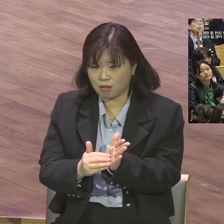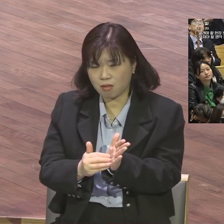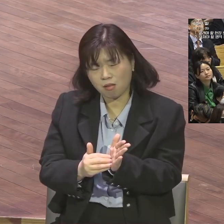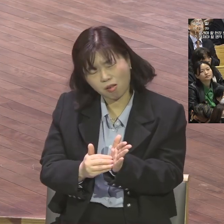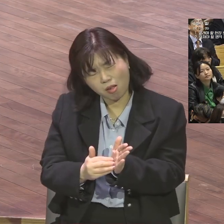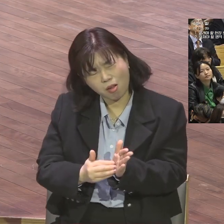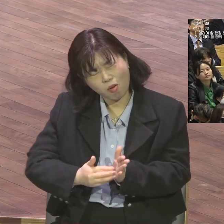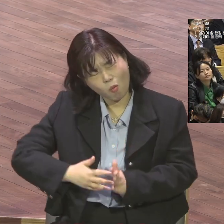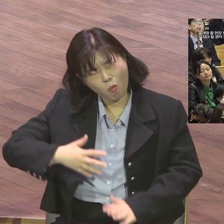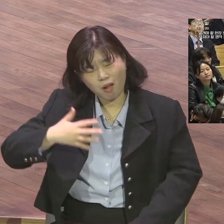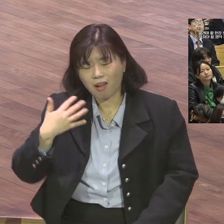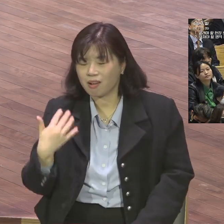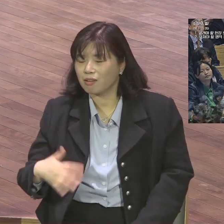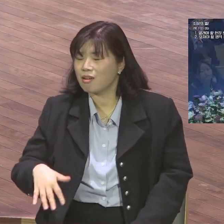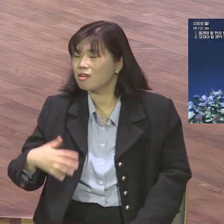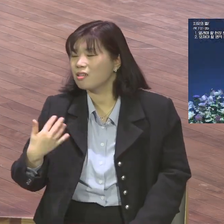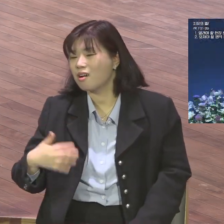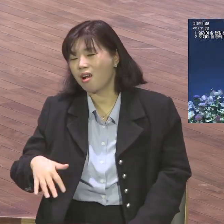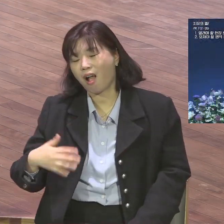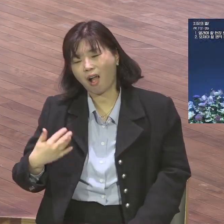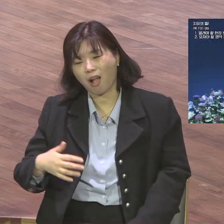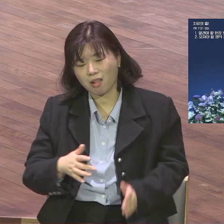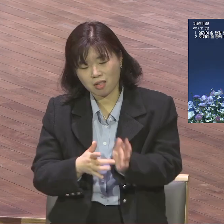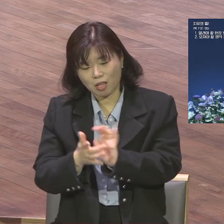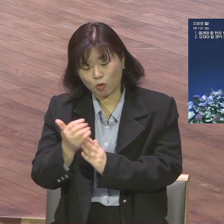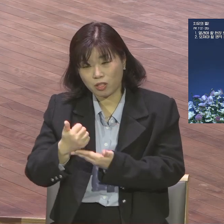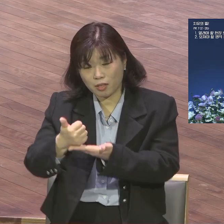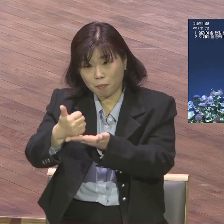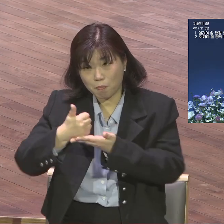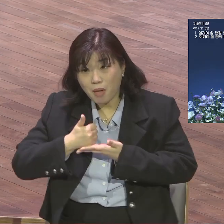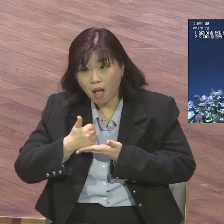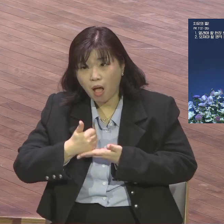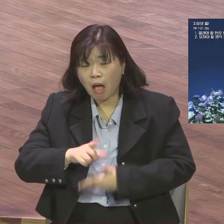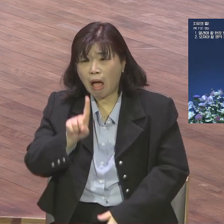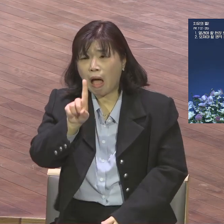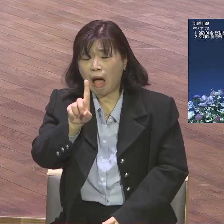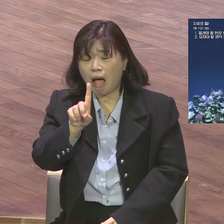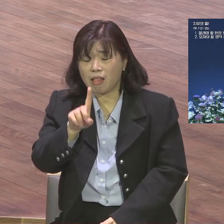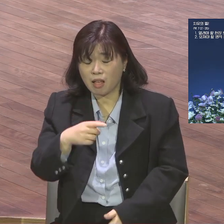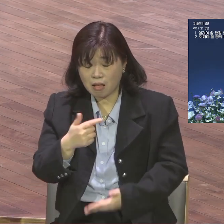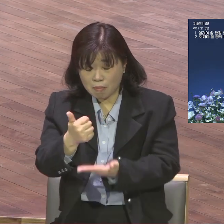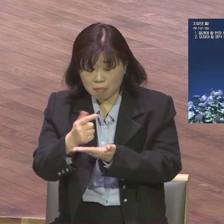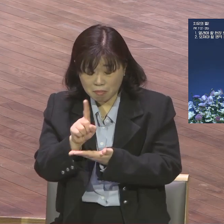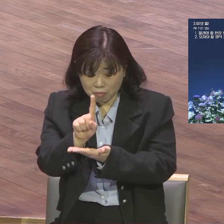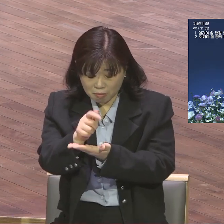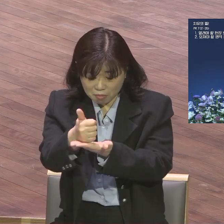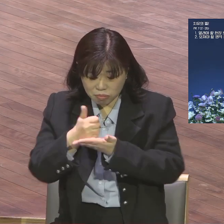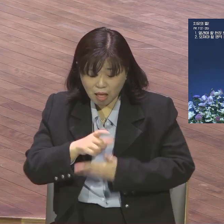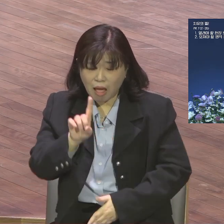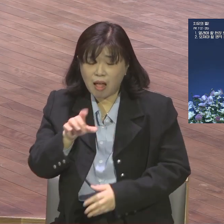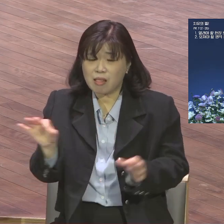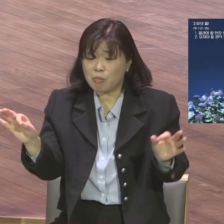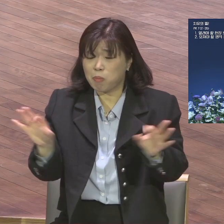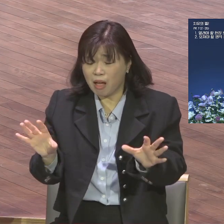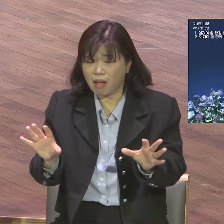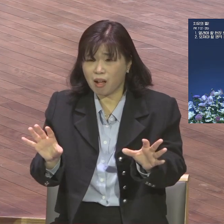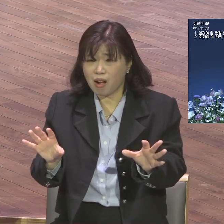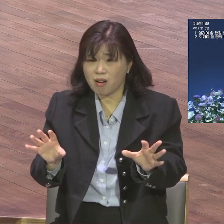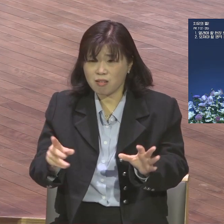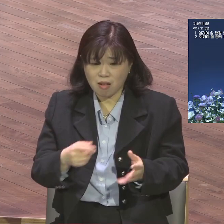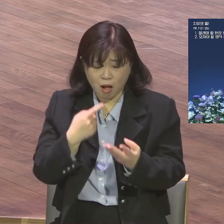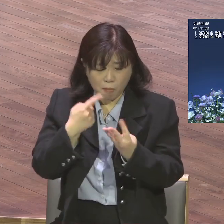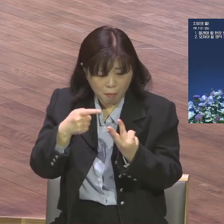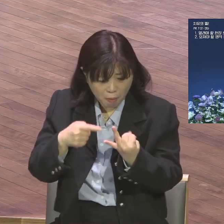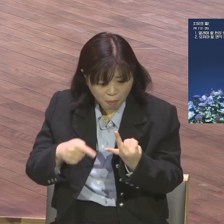인간에게 뭘 요구합니까? 뭘 요구합니까? 시간을 요구합니까? 돈을 요구합니까? 노력을 요구합니까? 요구하지 않아요.